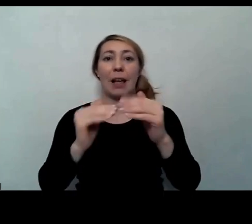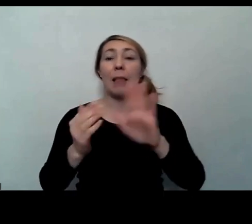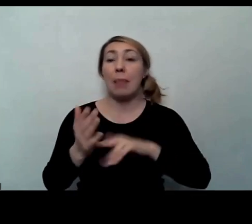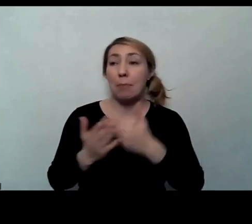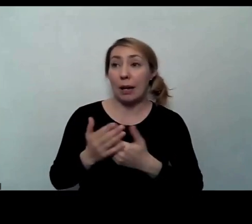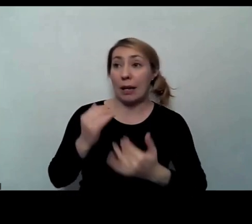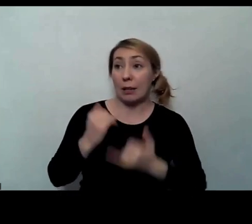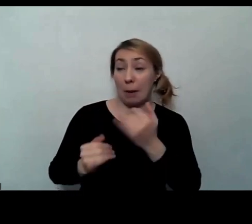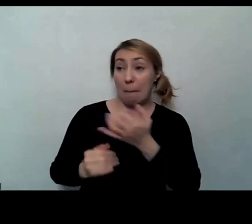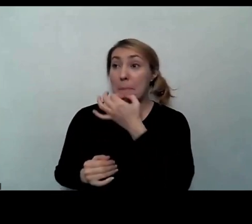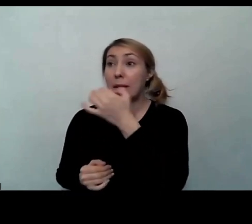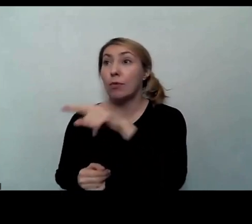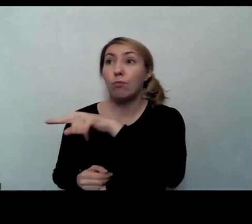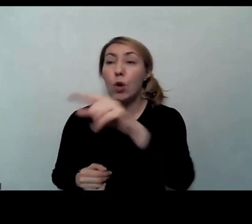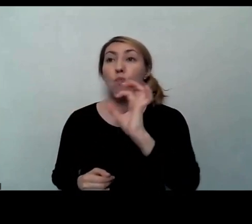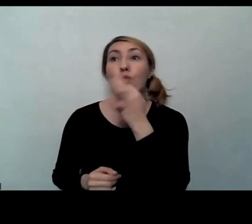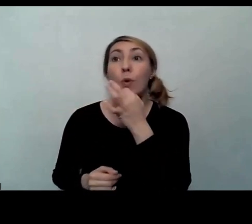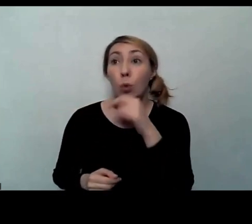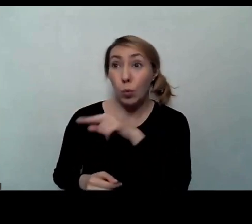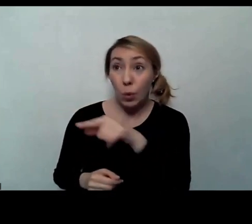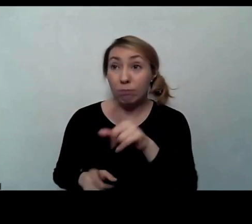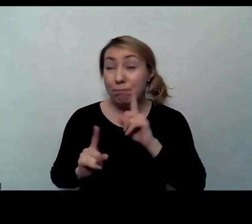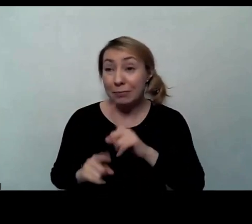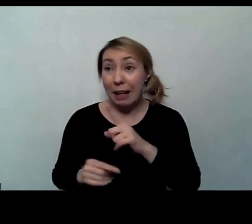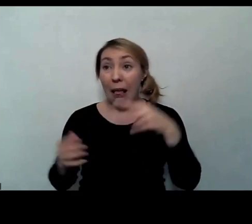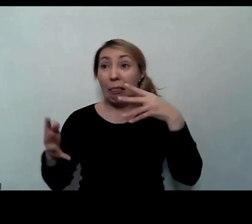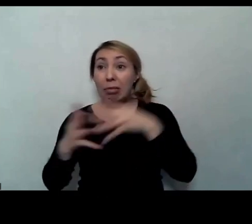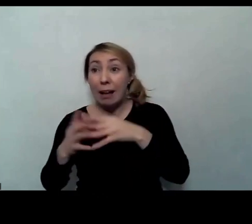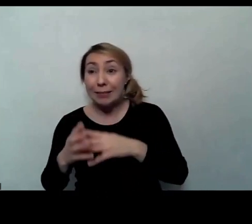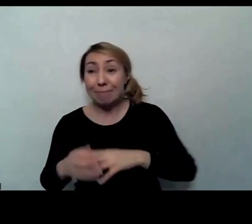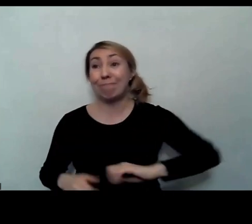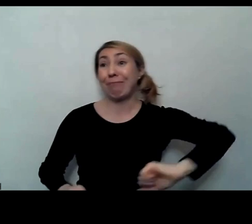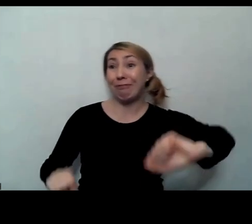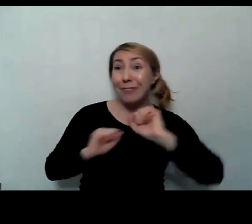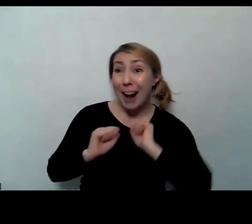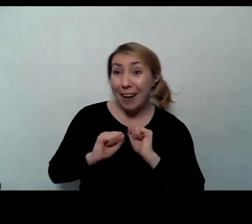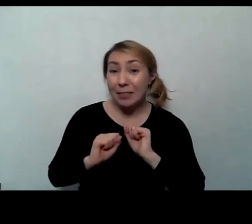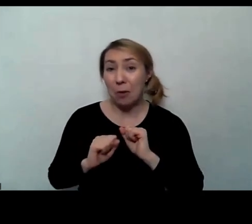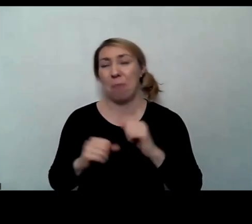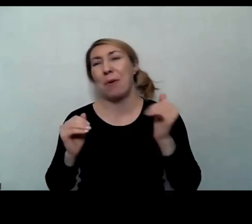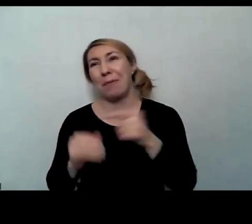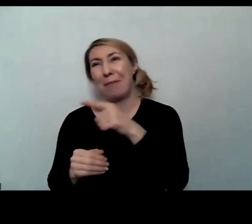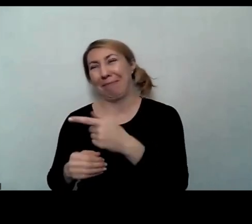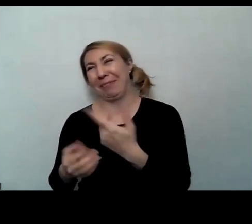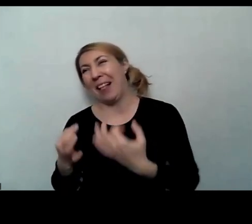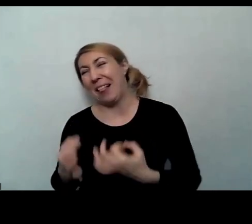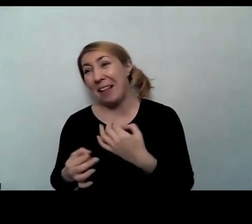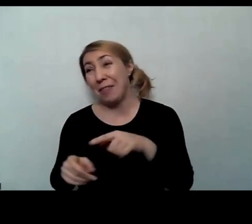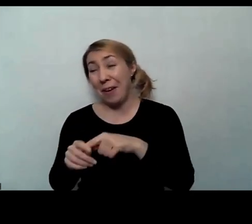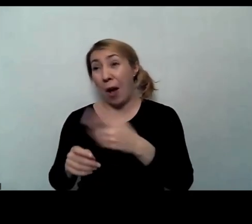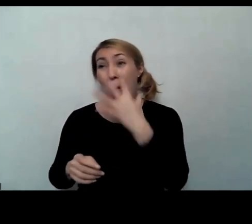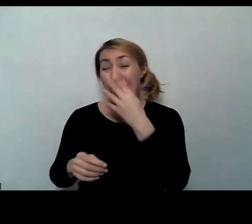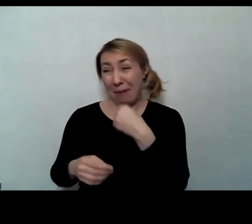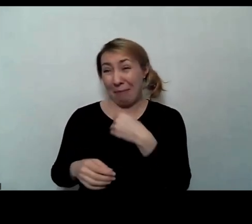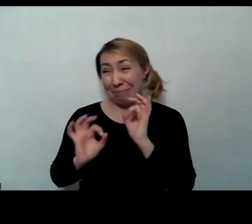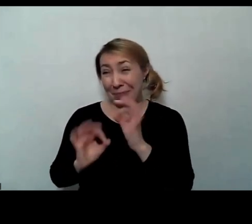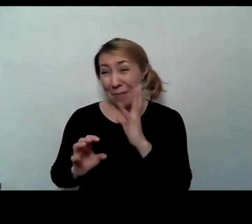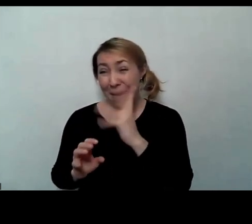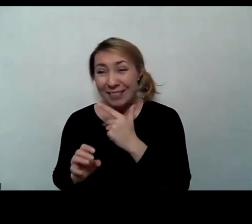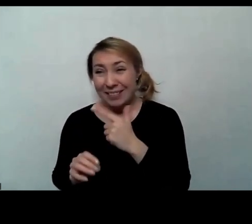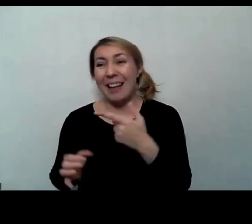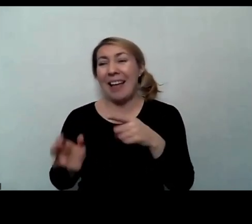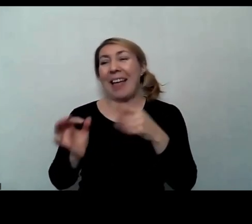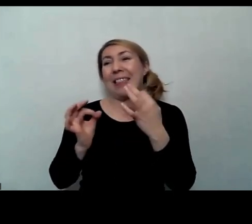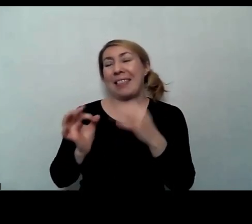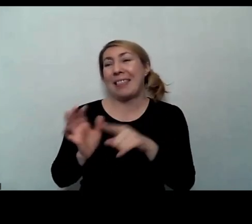młodzież, czy ten test jest atrakcyjny, to może mogliby mieć tutaj wątpliwości, czy te ilustracje są atrakcyjne, bo pewnie dla nich już dziś